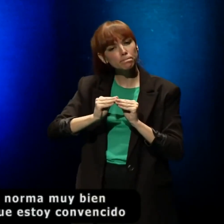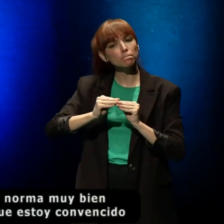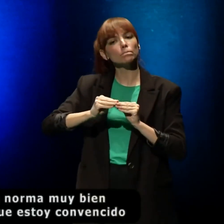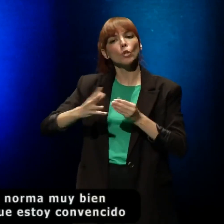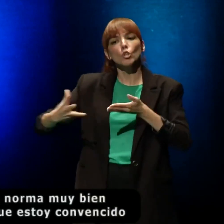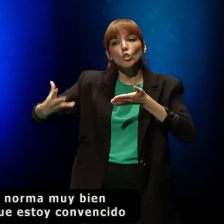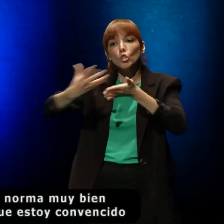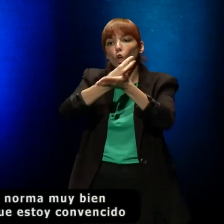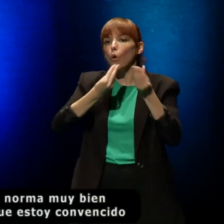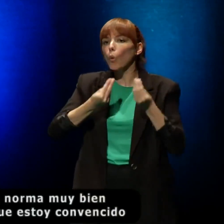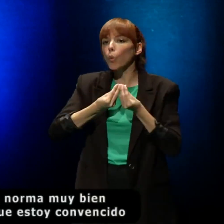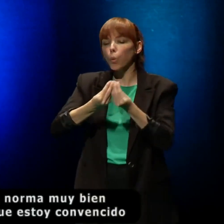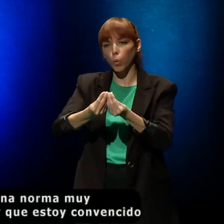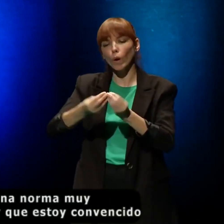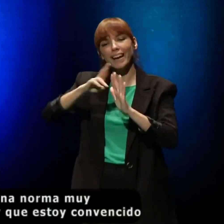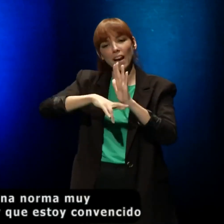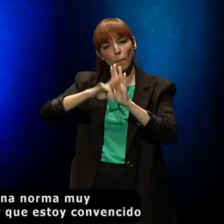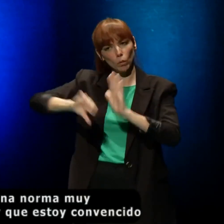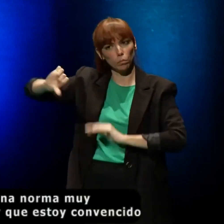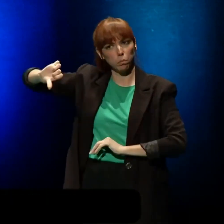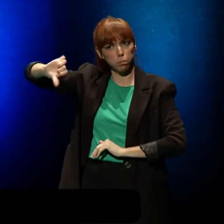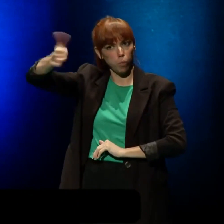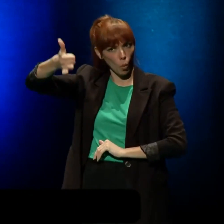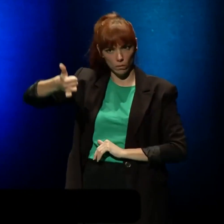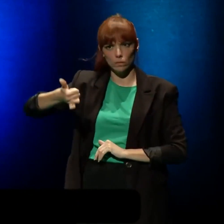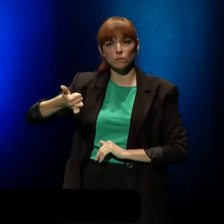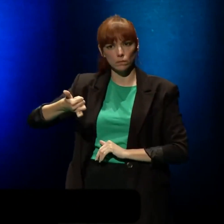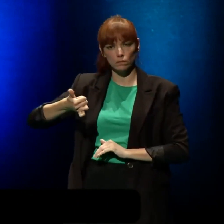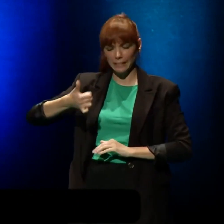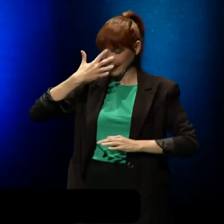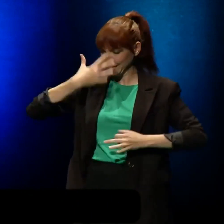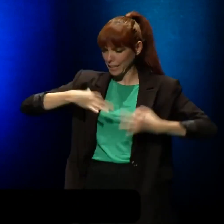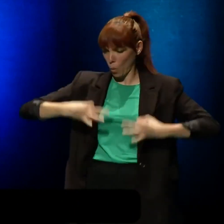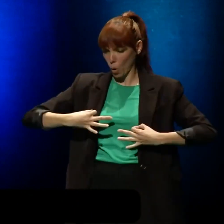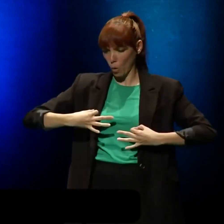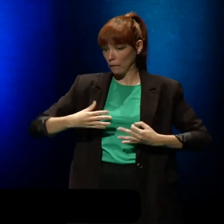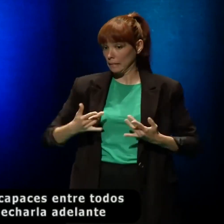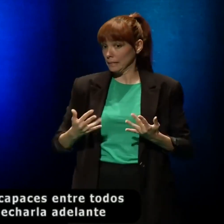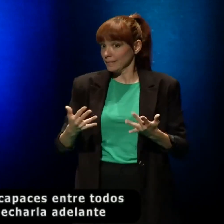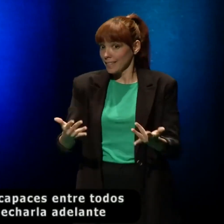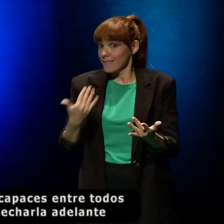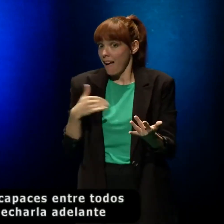todas de echarla adelante y que pueda ver la luz cuanto antes,